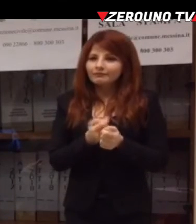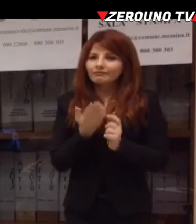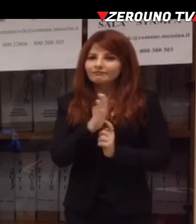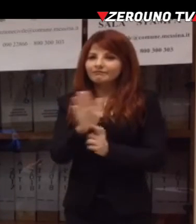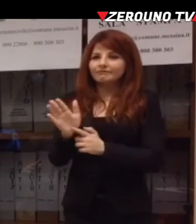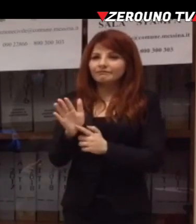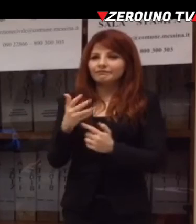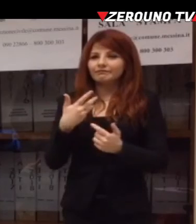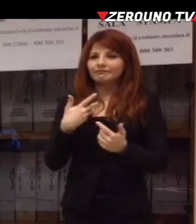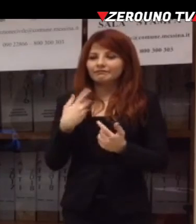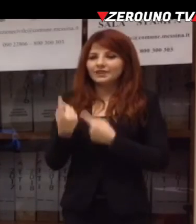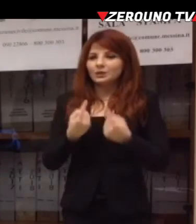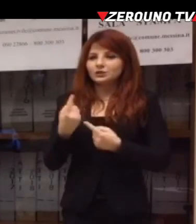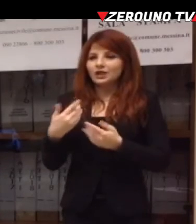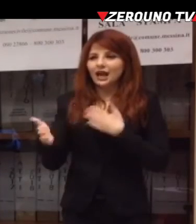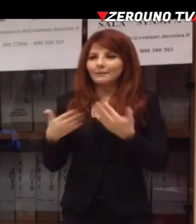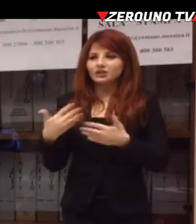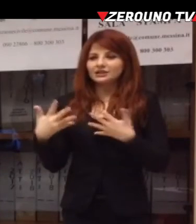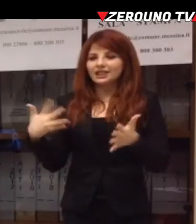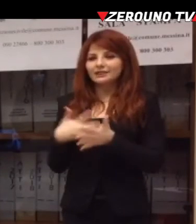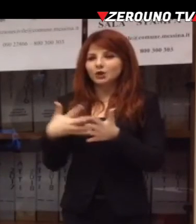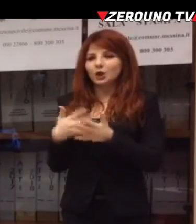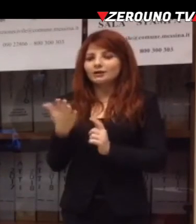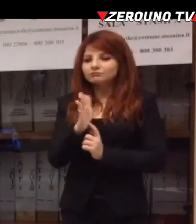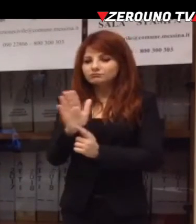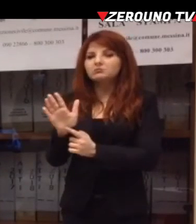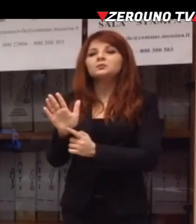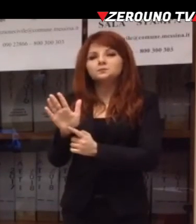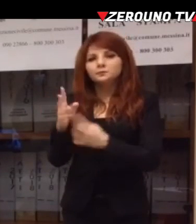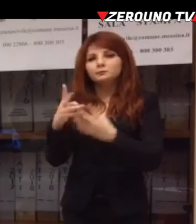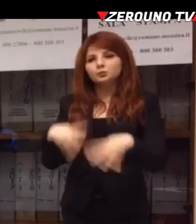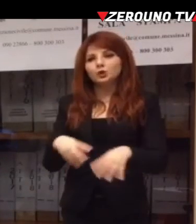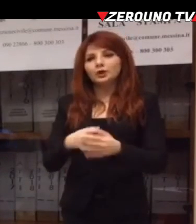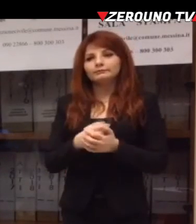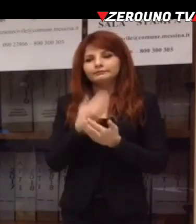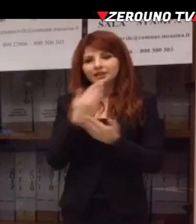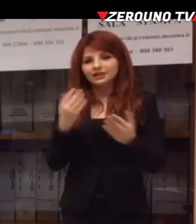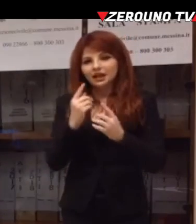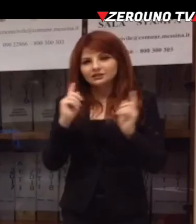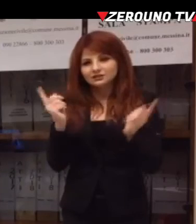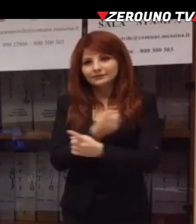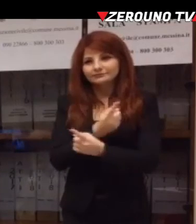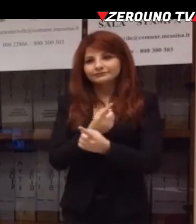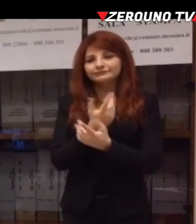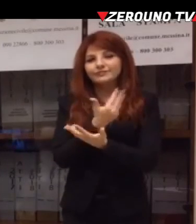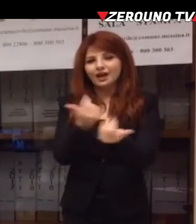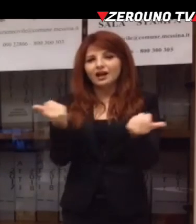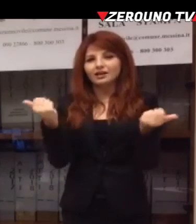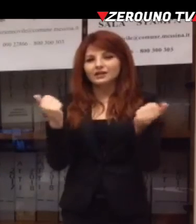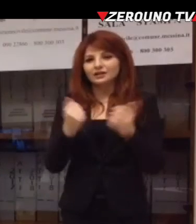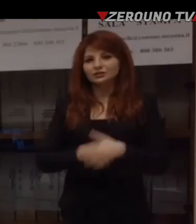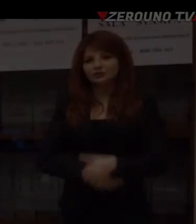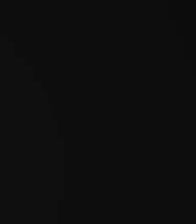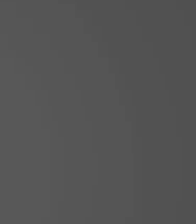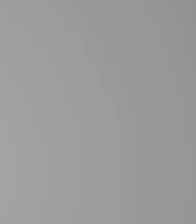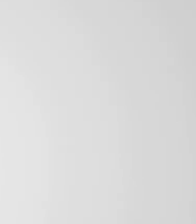emergenza è stato un elemento che ha fatto la differenza. Grazie a tutti e arrivederci.